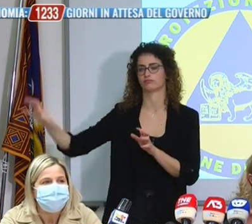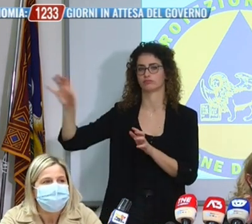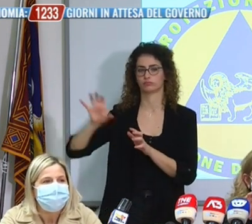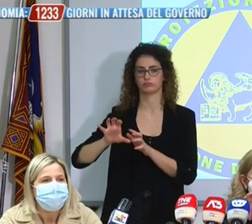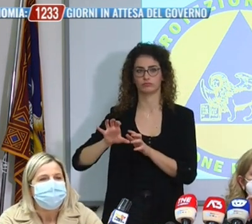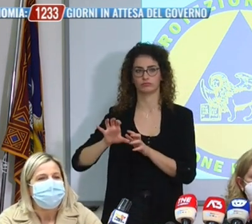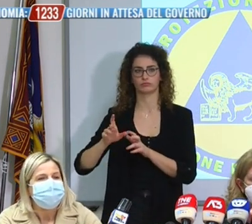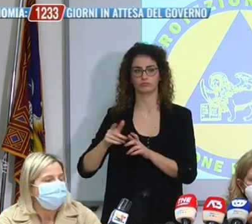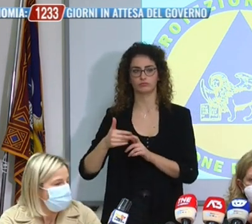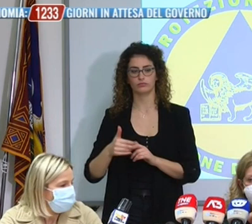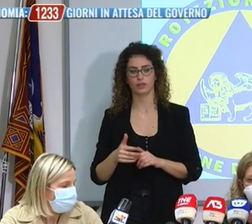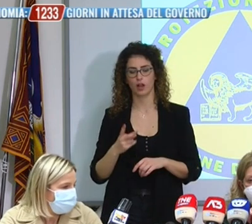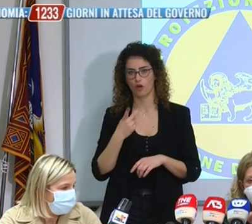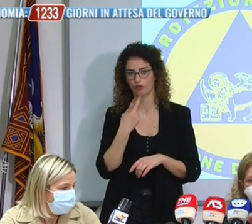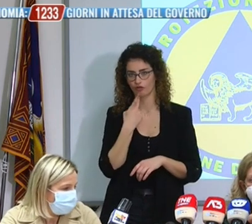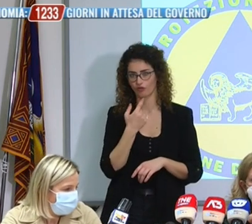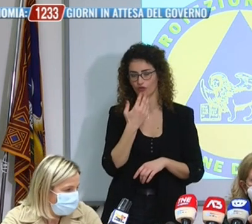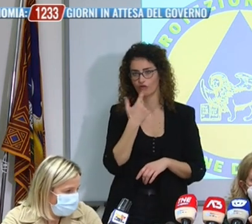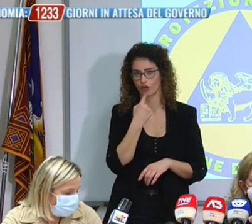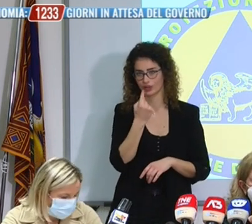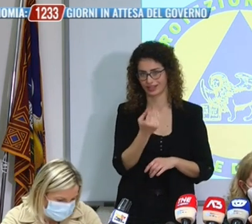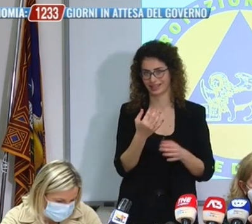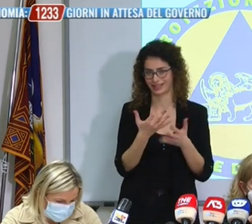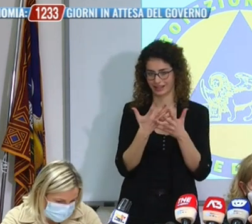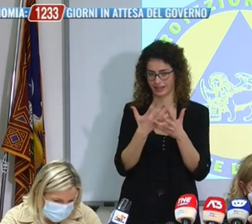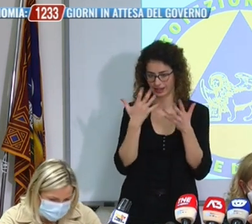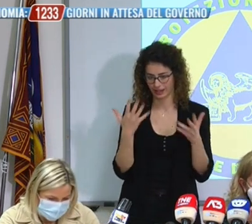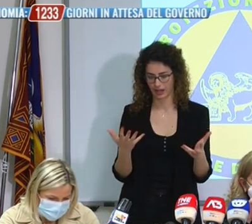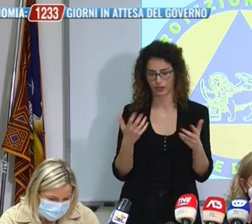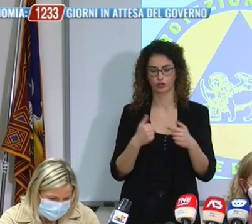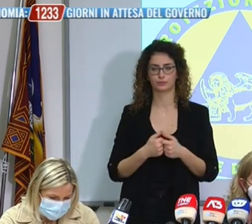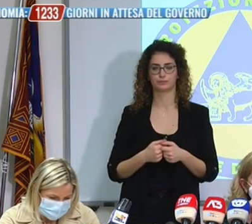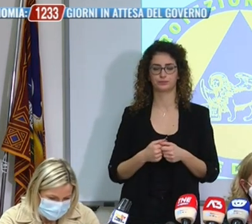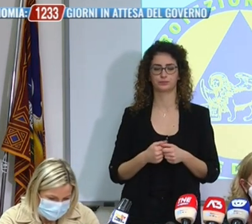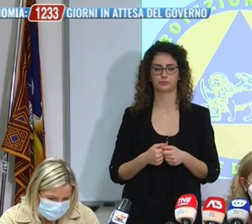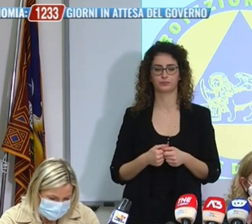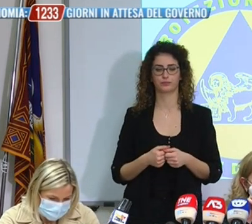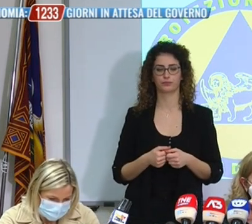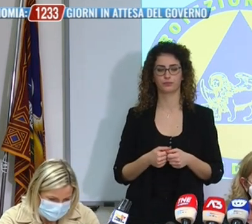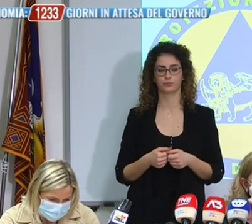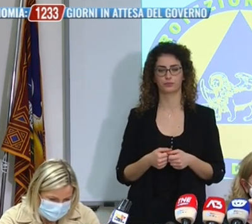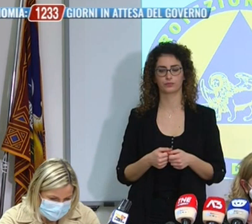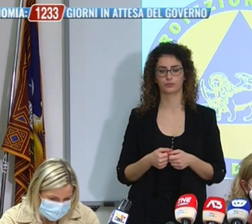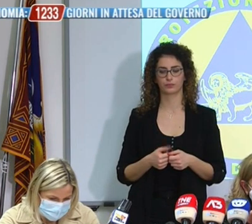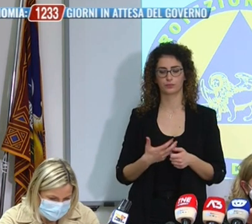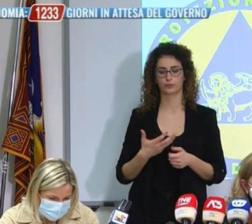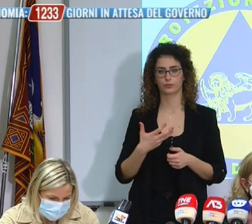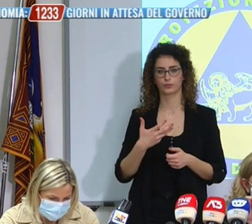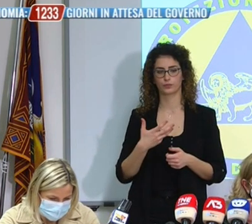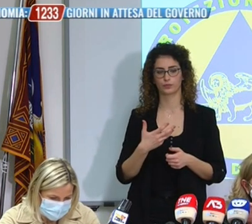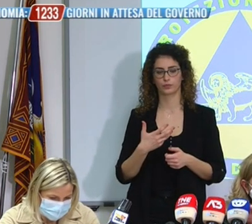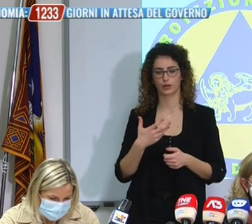Comunque, allora voglio precisare ancora ulteriormente questo discorso. È un